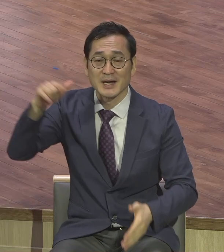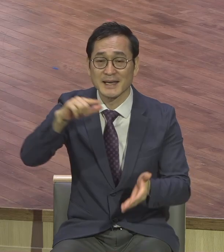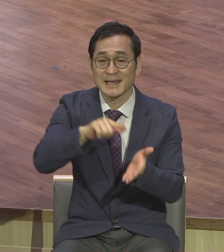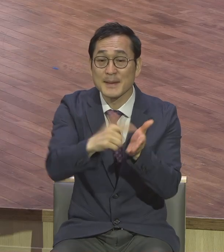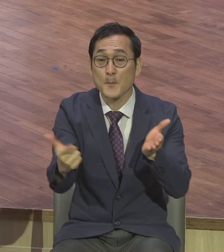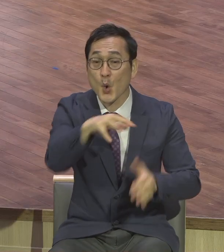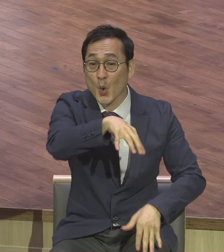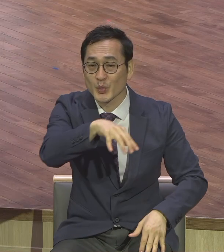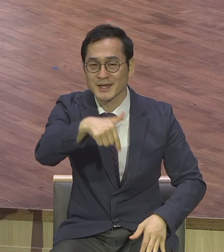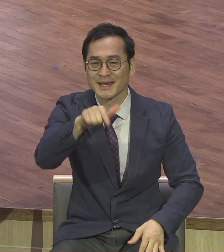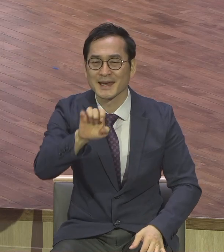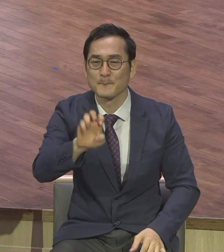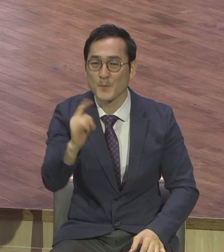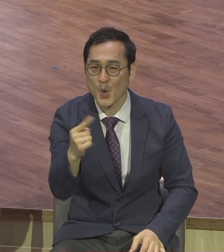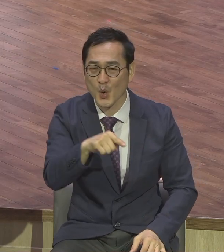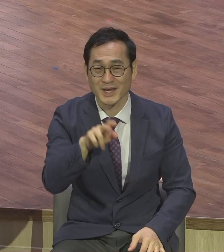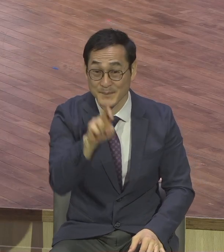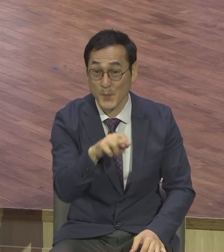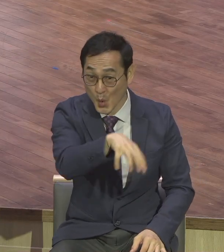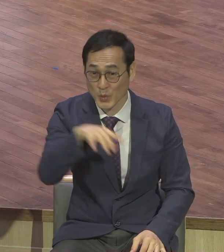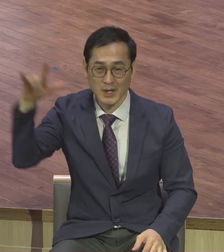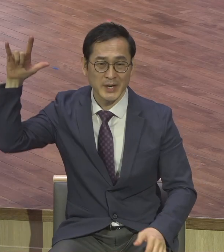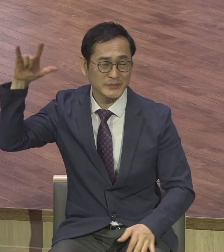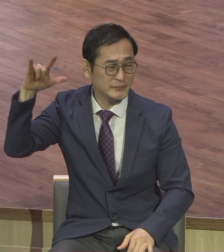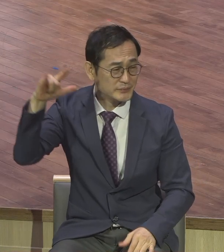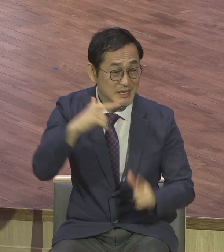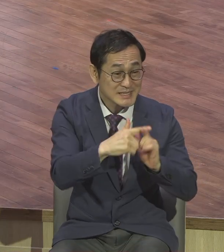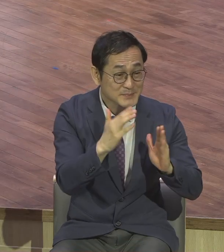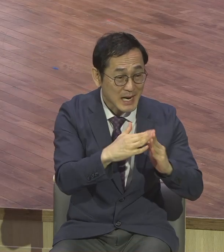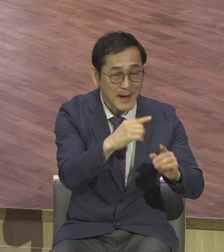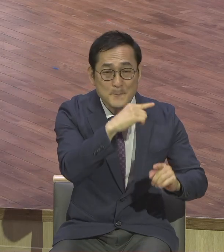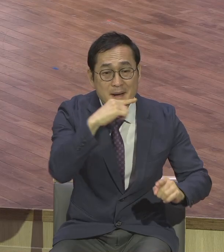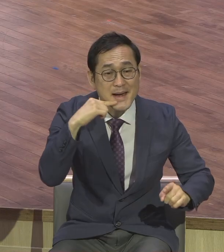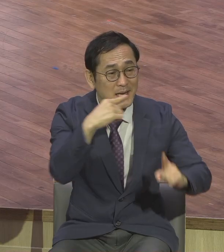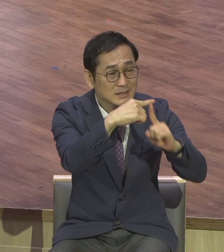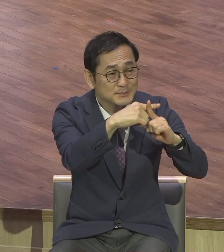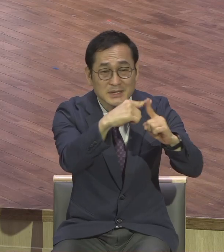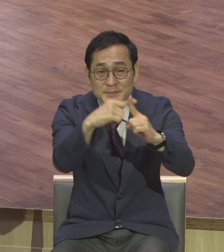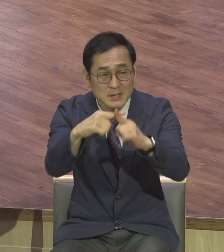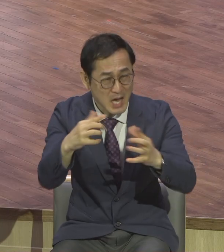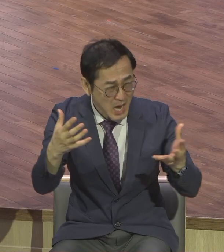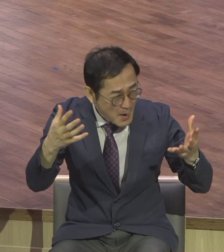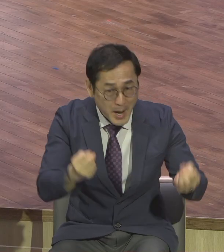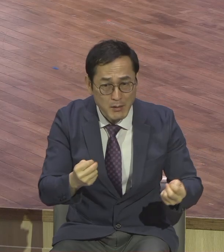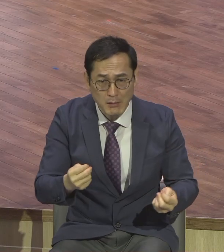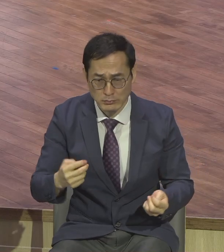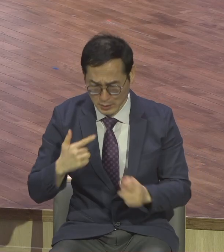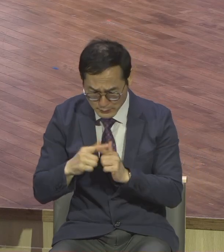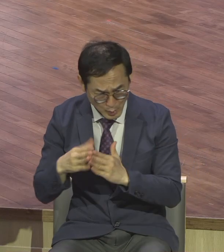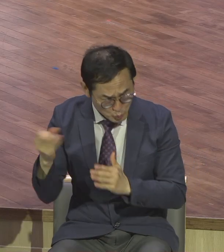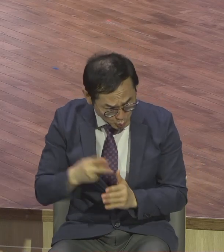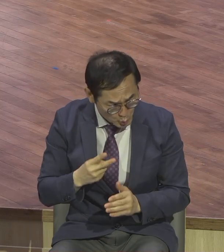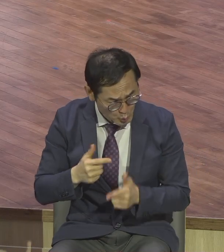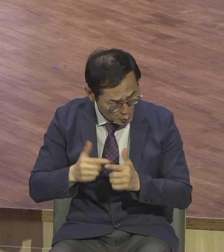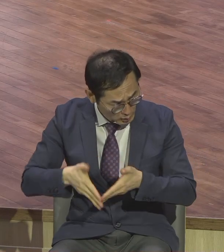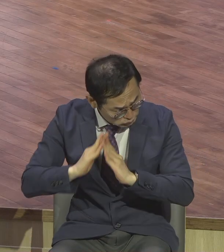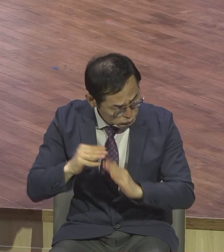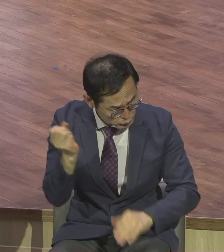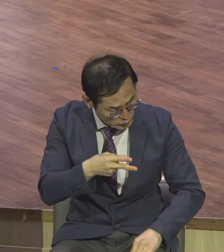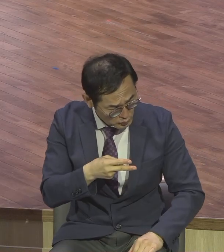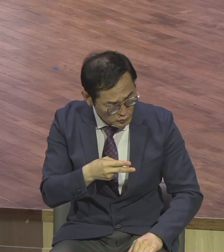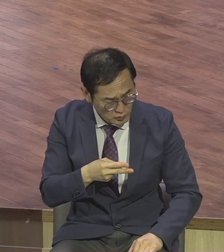많은지 그것도 하나 내가 끼어들어서 밥 먹을 일이냐 할 수가 없다라는 의미로